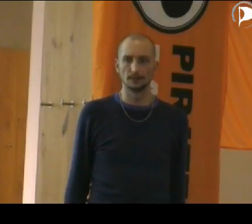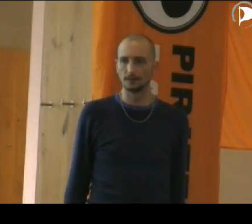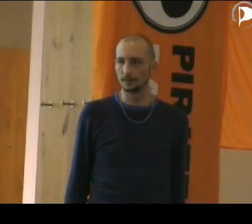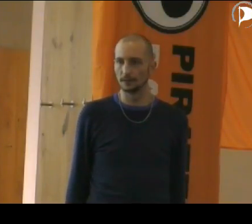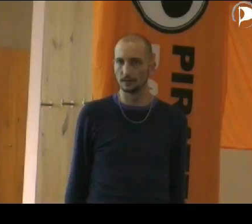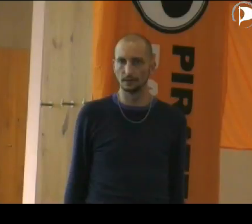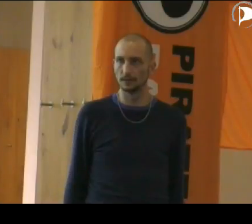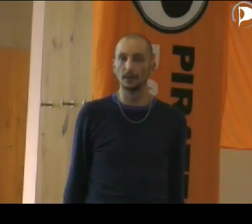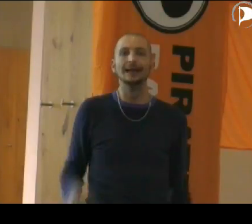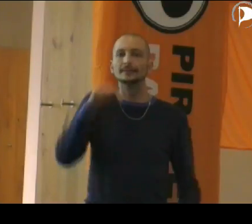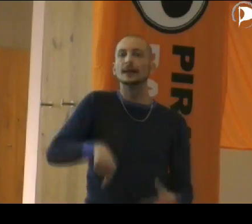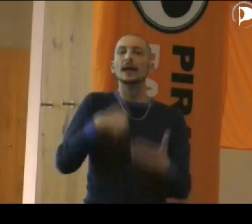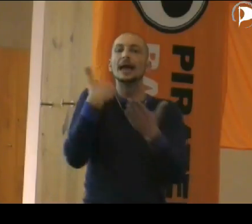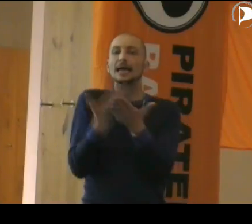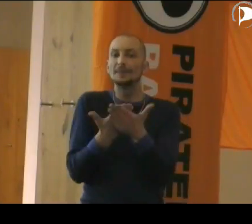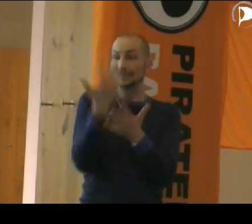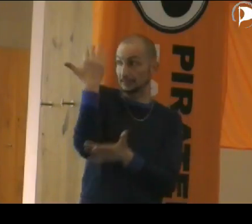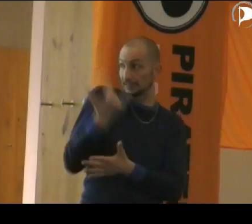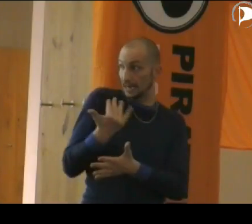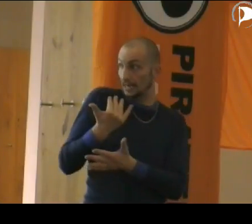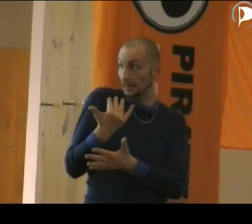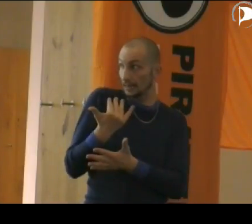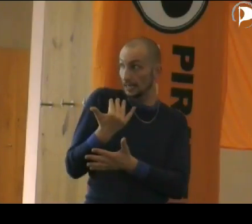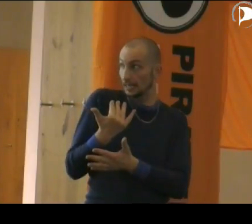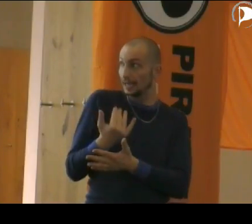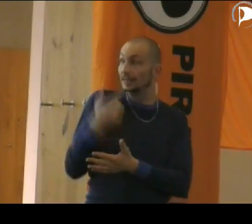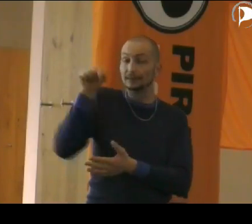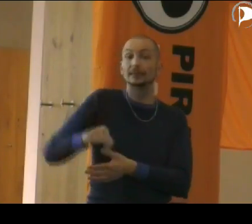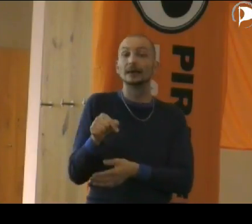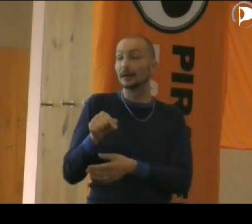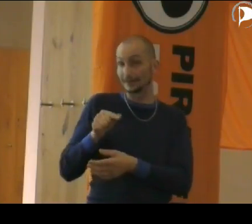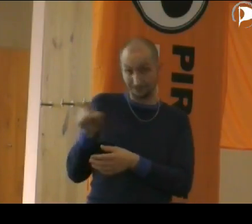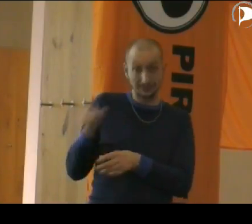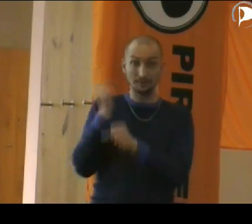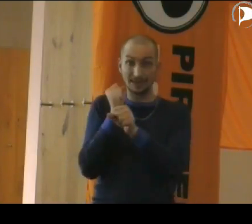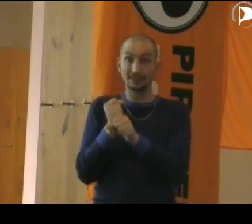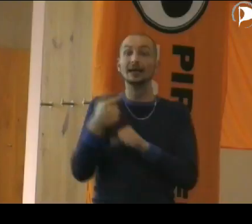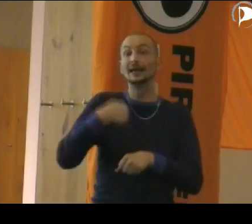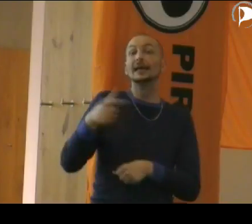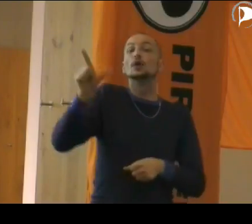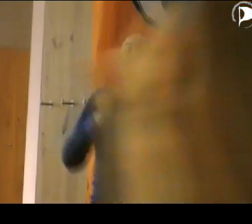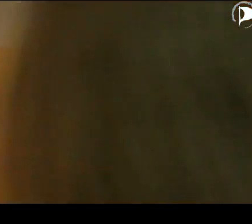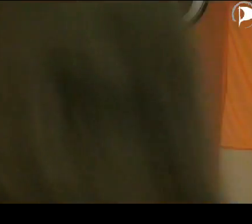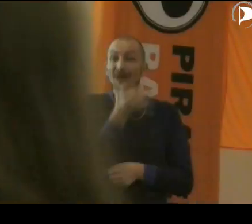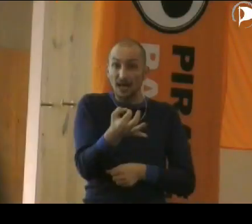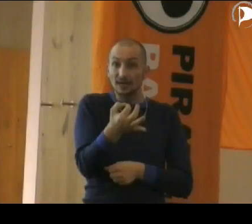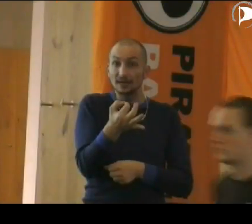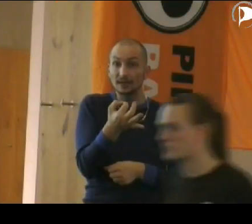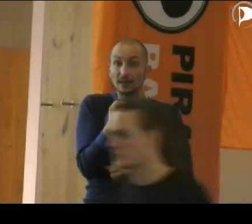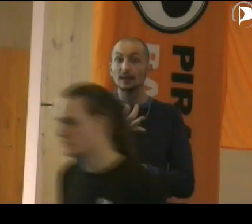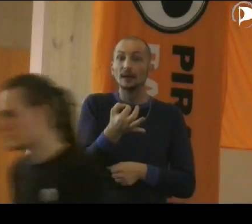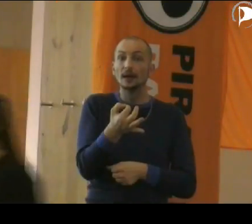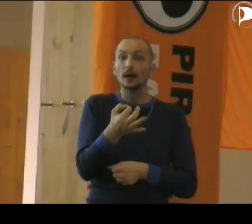doch das ergebnis durch sie habe ich mal kurz nachfragern also da bin ich mal kurz herr höher